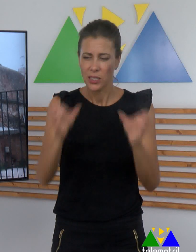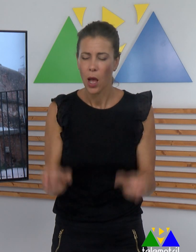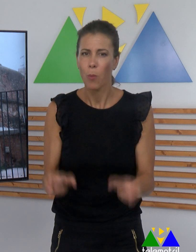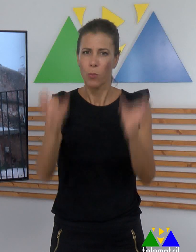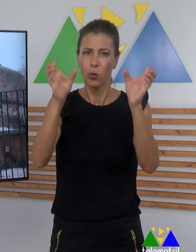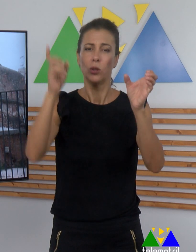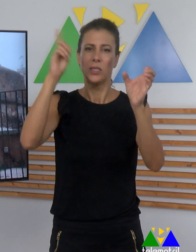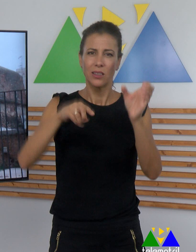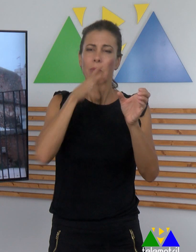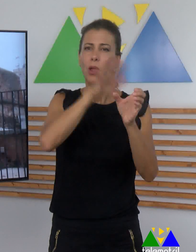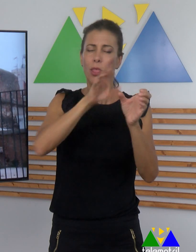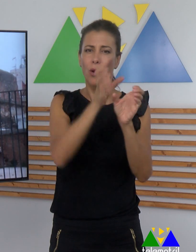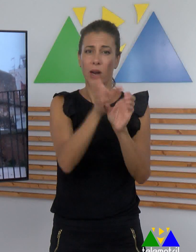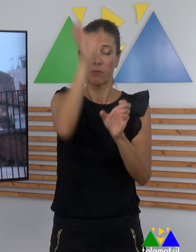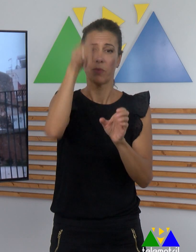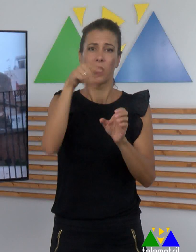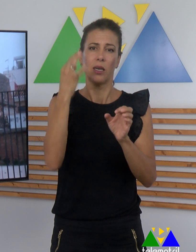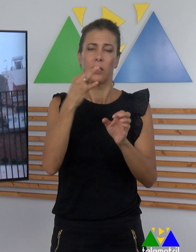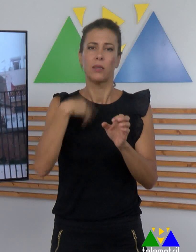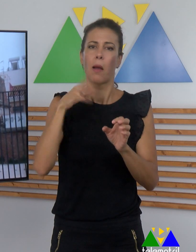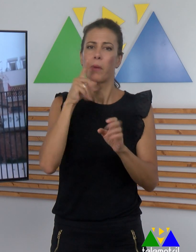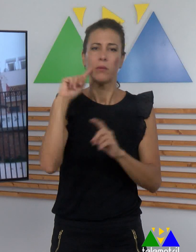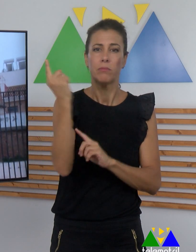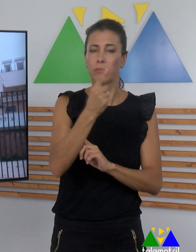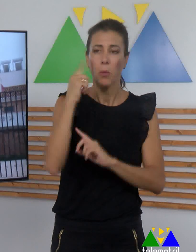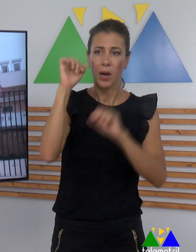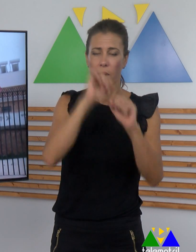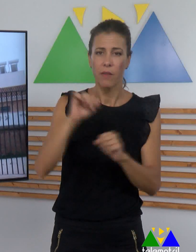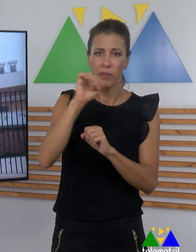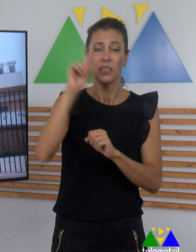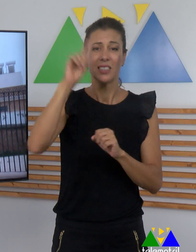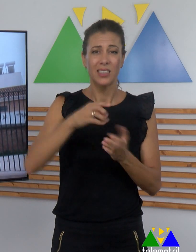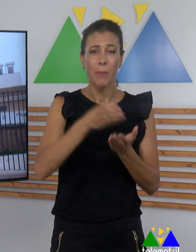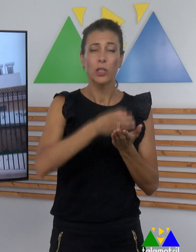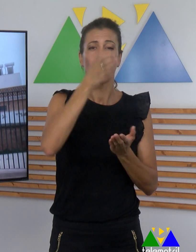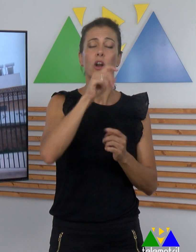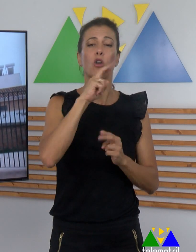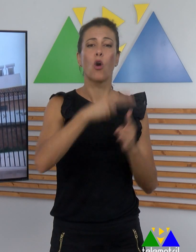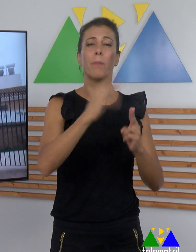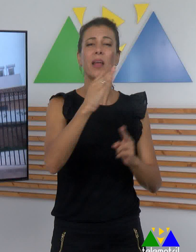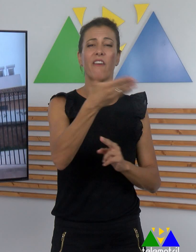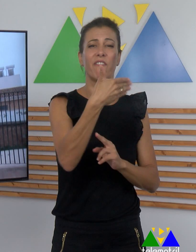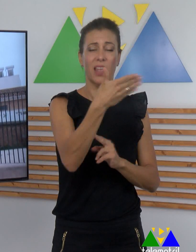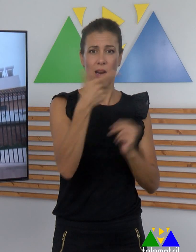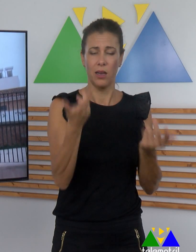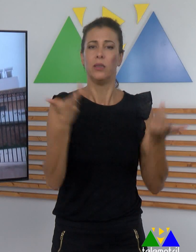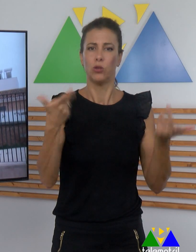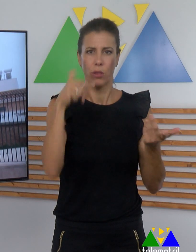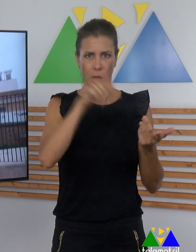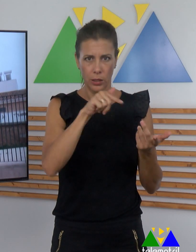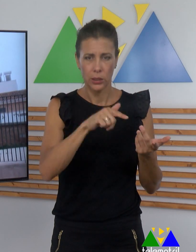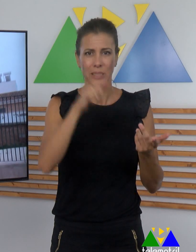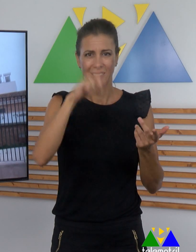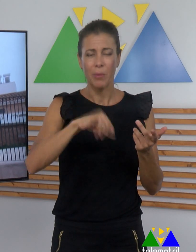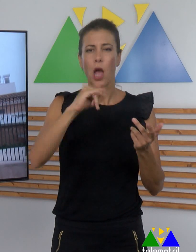conserva el aljibe donde tomaban agua en caso de asedio, la Torre de la Vela, ese adarve que tuvo allí, un trozo